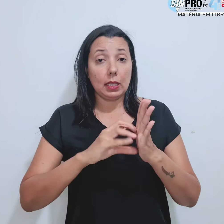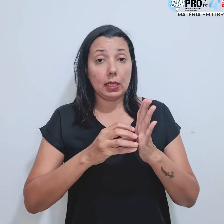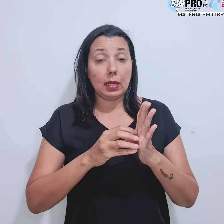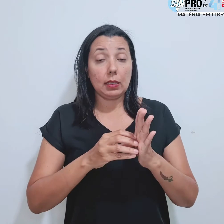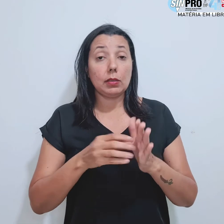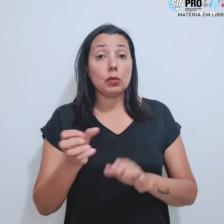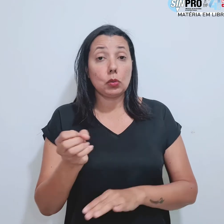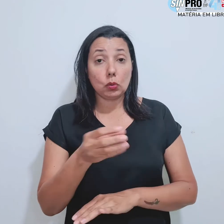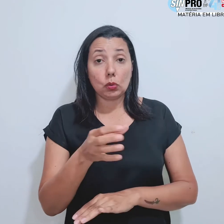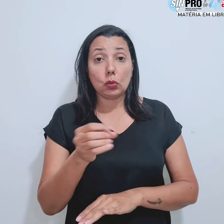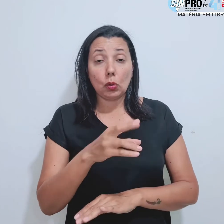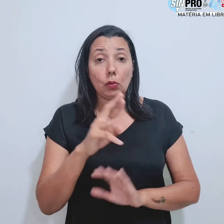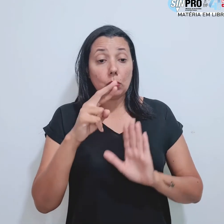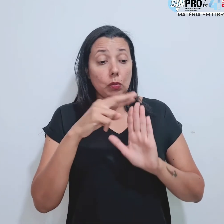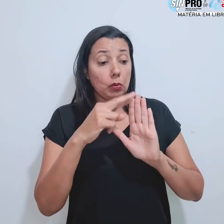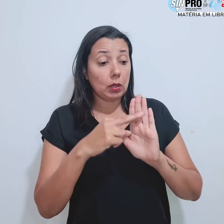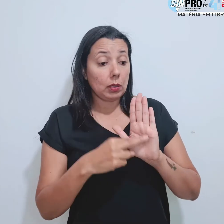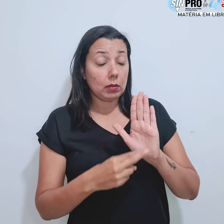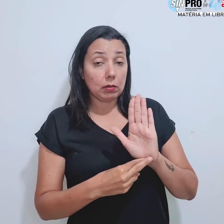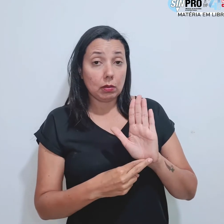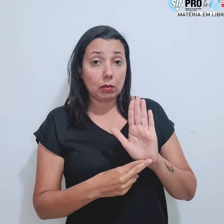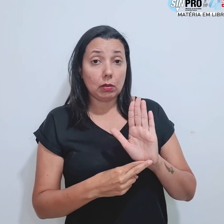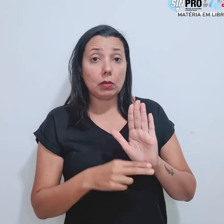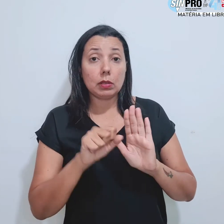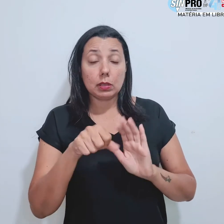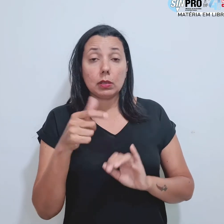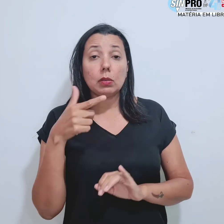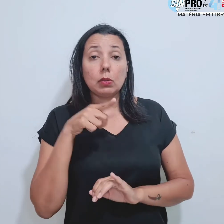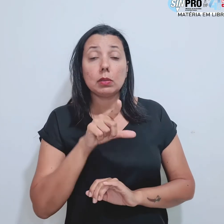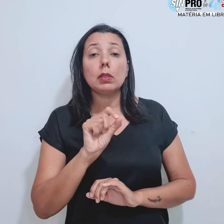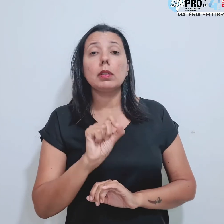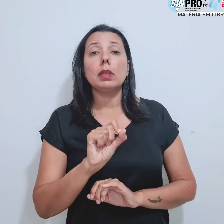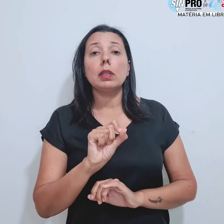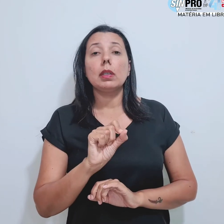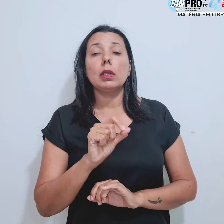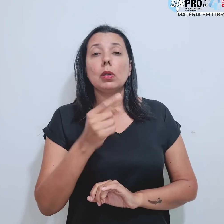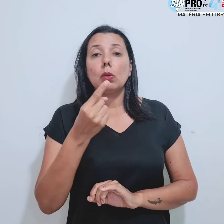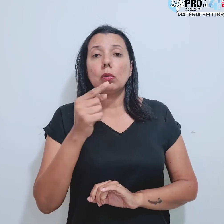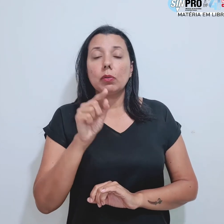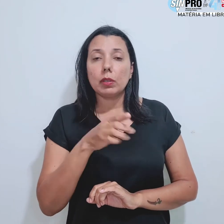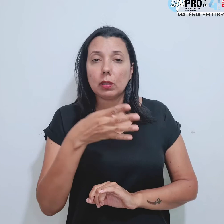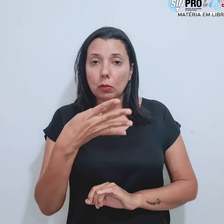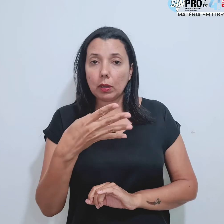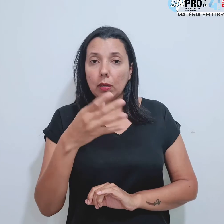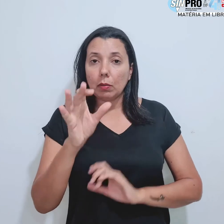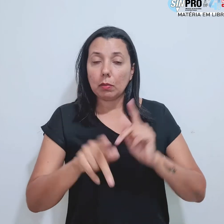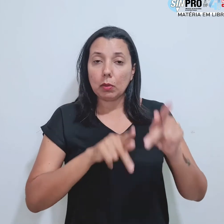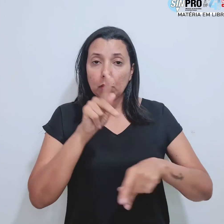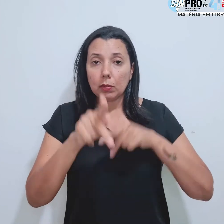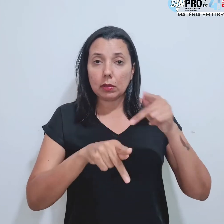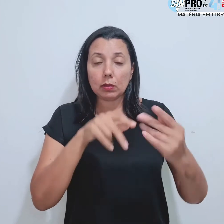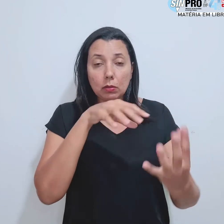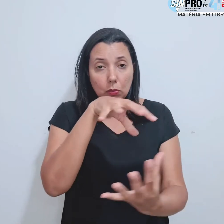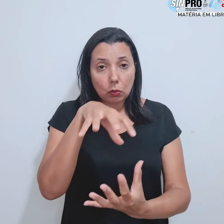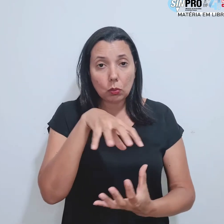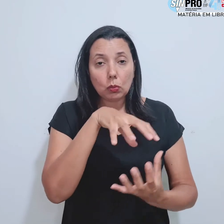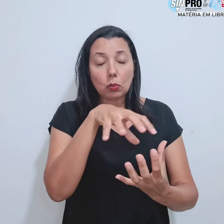Dados inéditos do relatório dão conta de que 1/4 da população global, ou